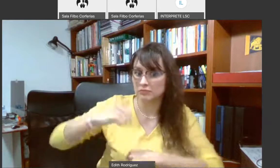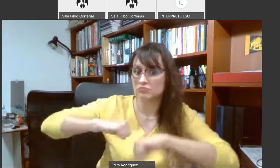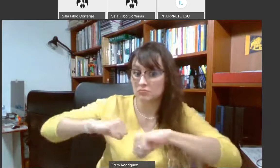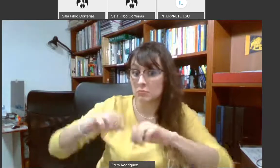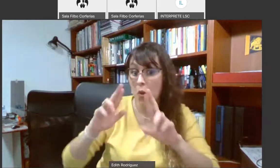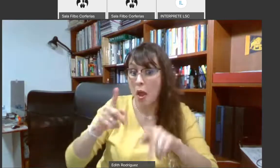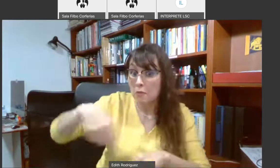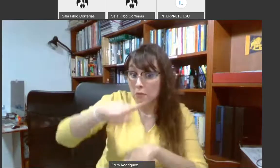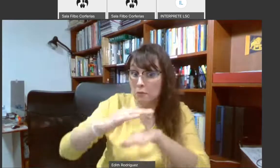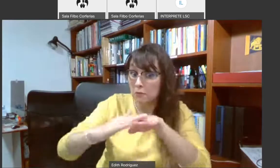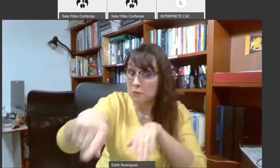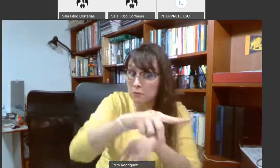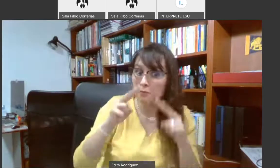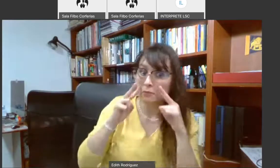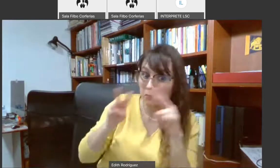de cómico.